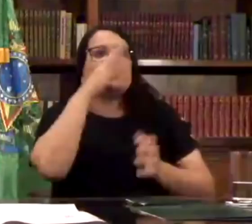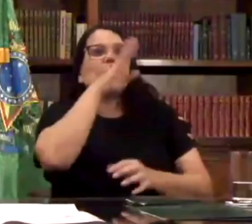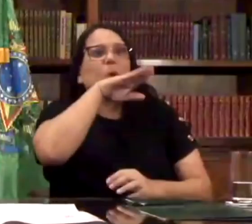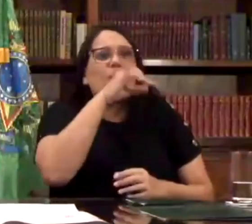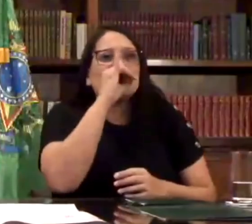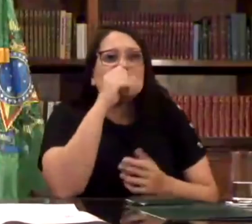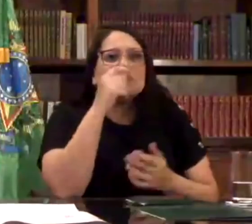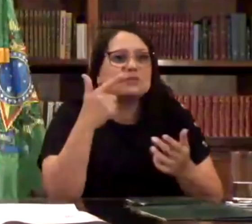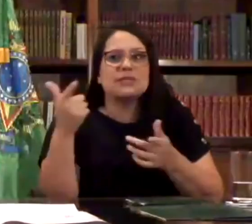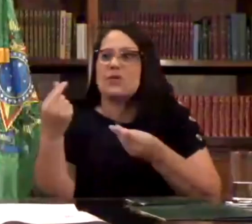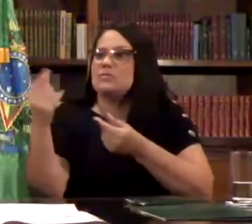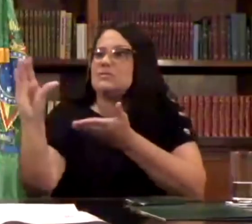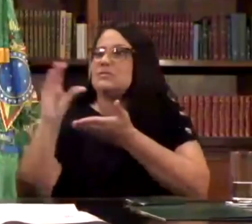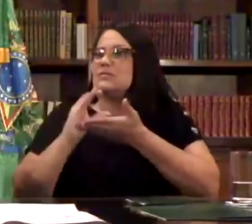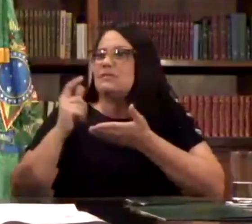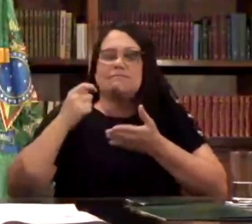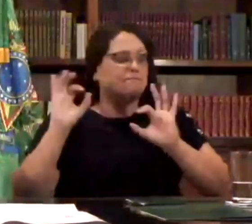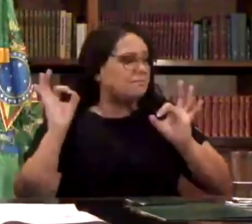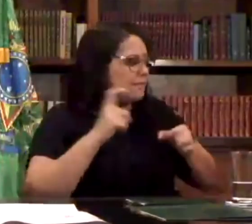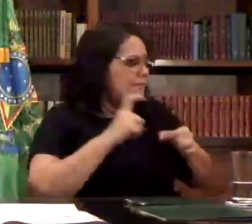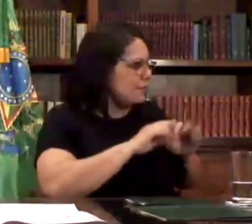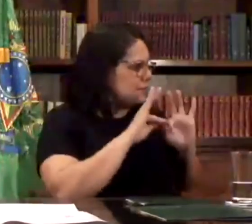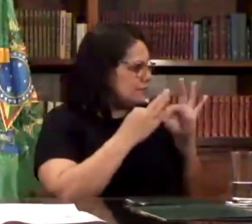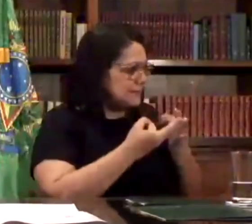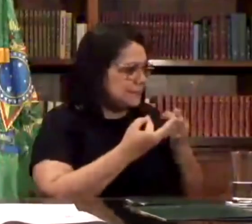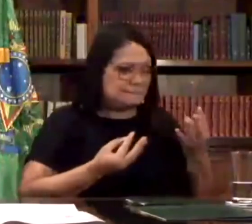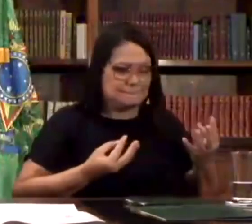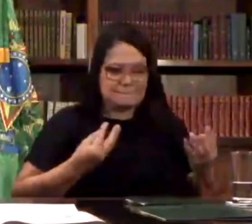se julga uma pessoa completamente